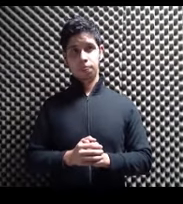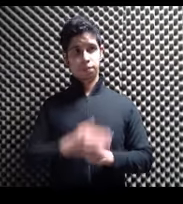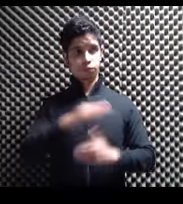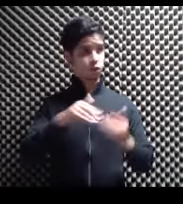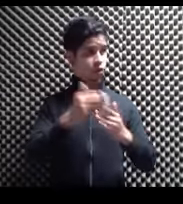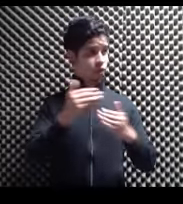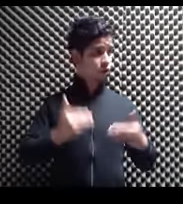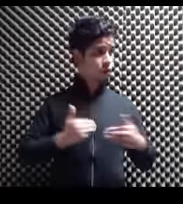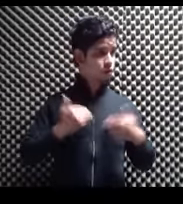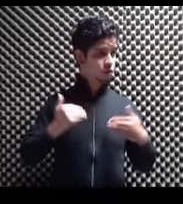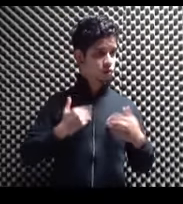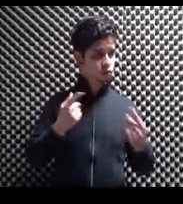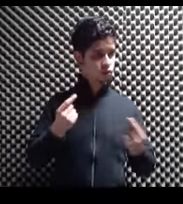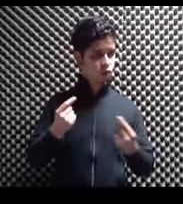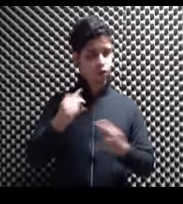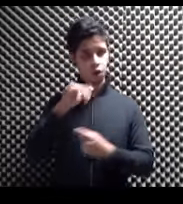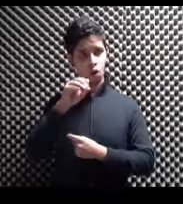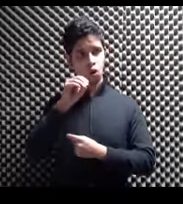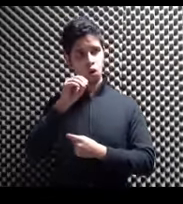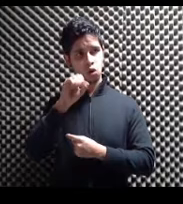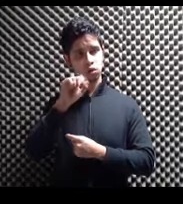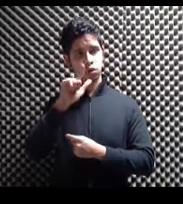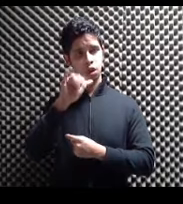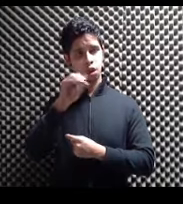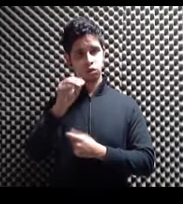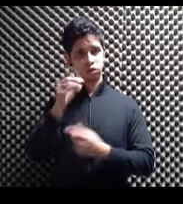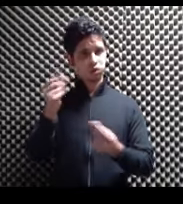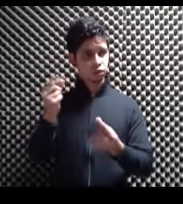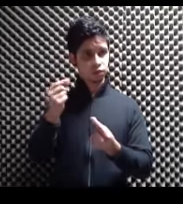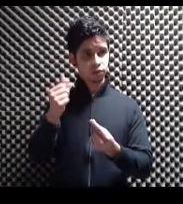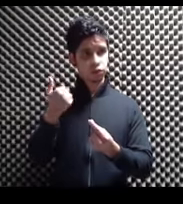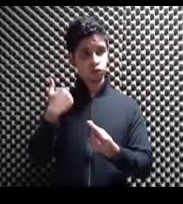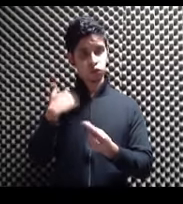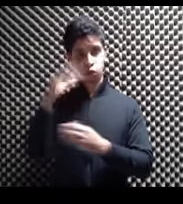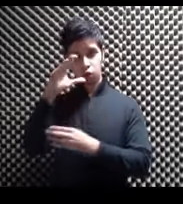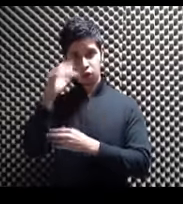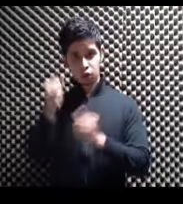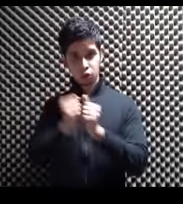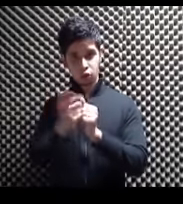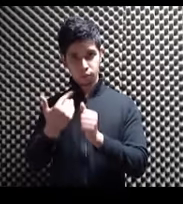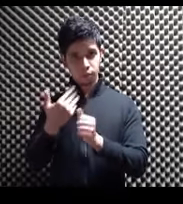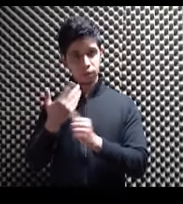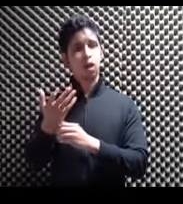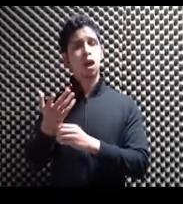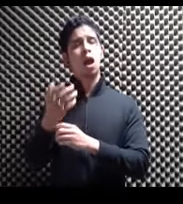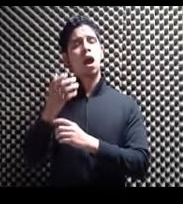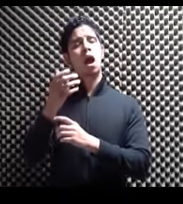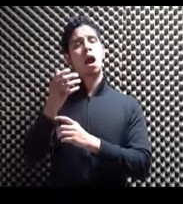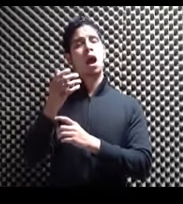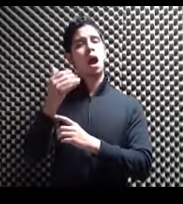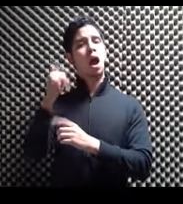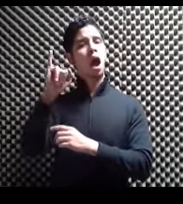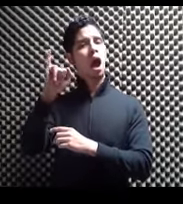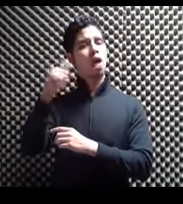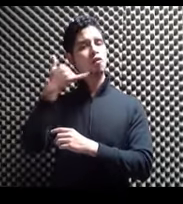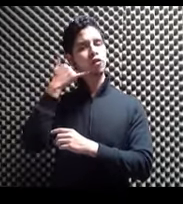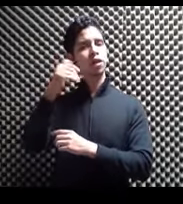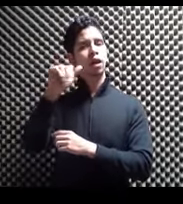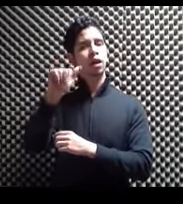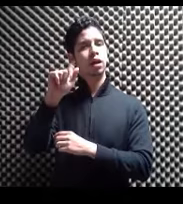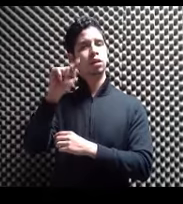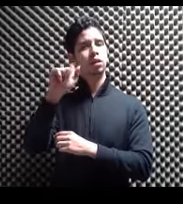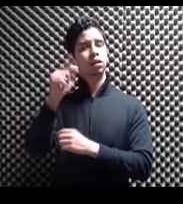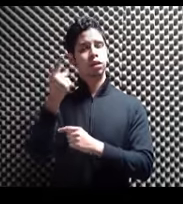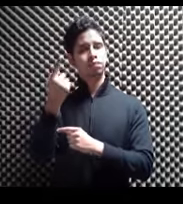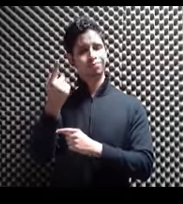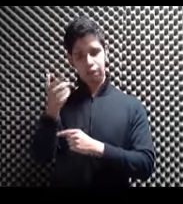Todos contentos con la que tú haces, José. Mira, estoy buscando mi iPhone de AT&T, gracias a nuestros amigos de AT&T, que siempre nos tienen con la tecnología. Adelante, estoy buscando en